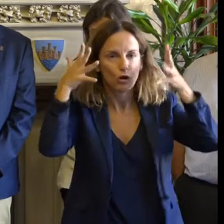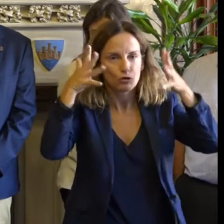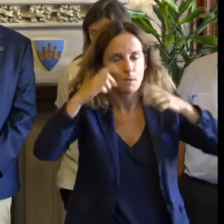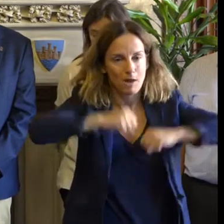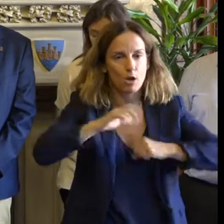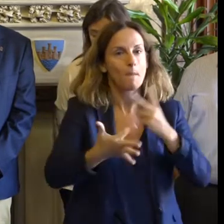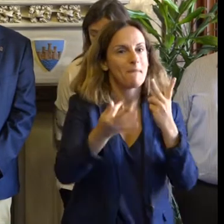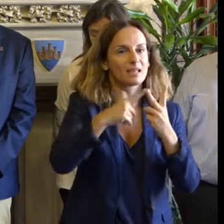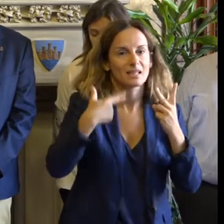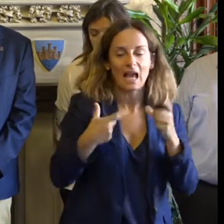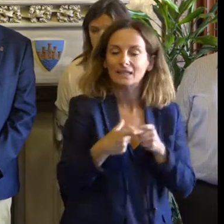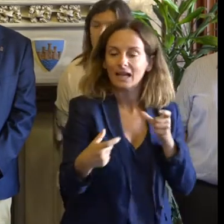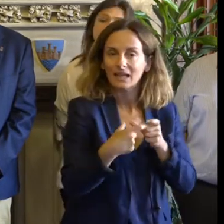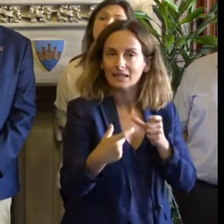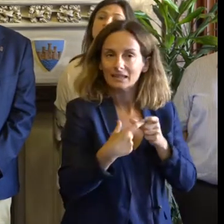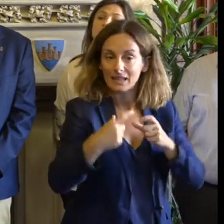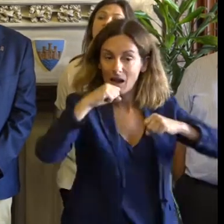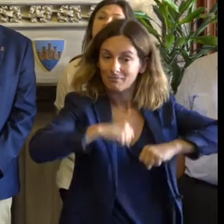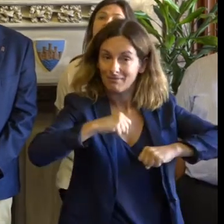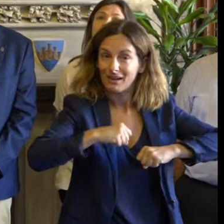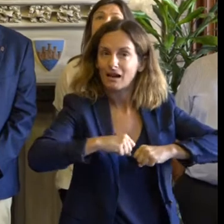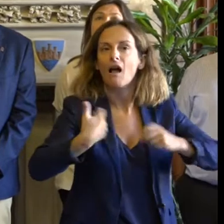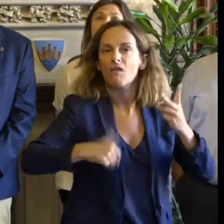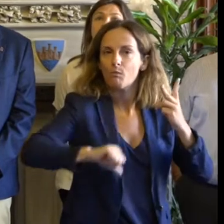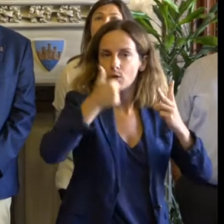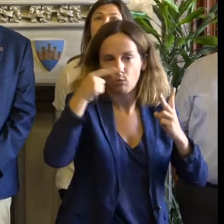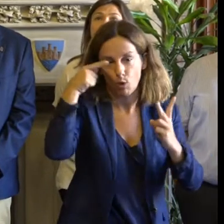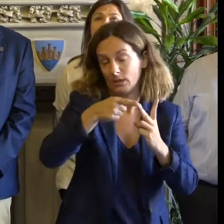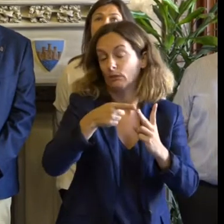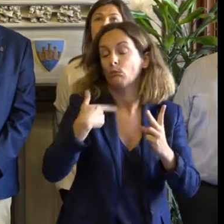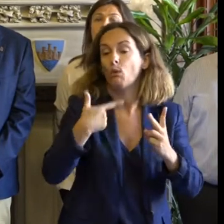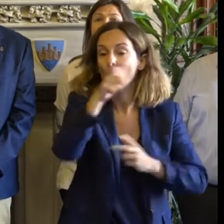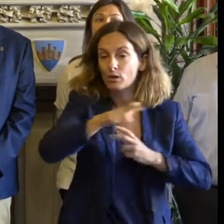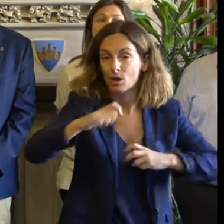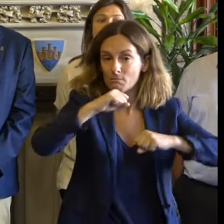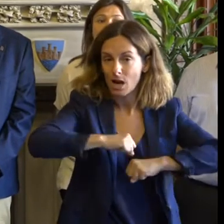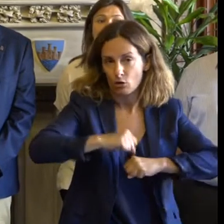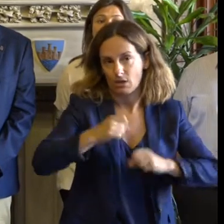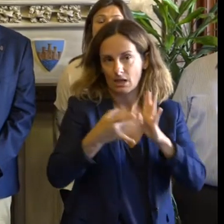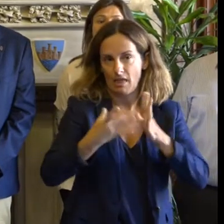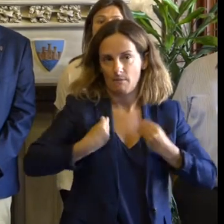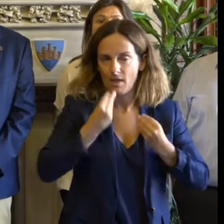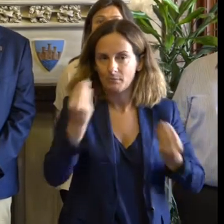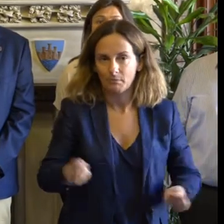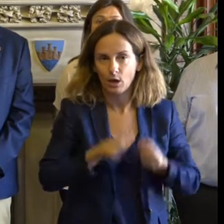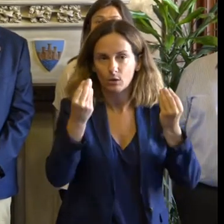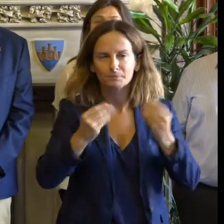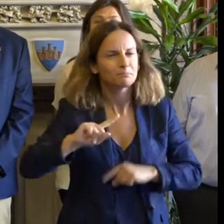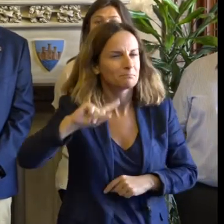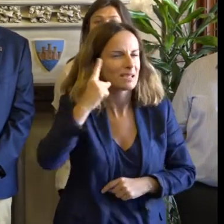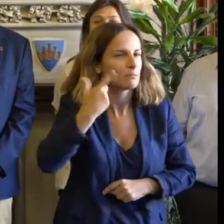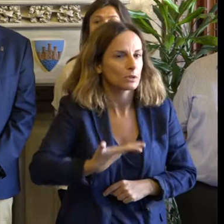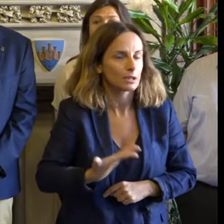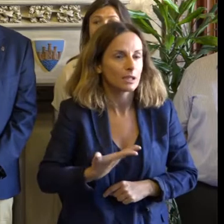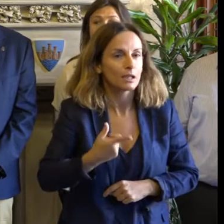targeta gran, que ha d'ajudar la nostra gent gran a millorar la seva qualitat de vida. I el més important, com que no volen ser només